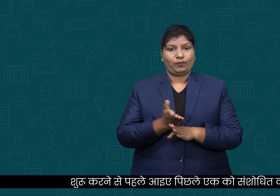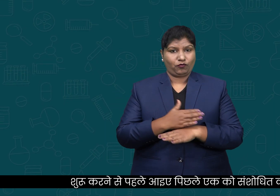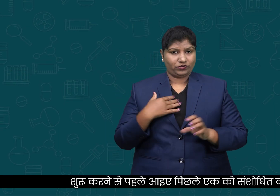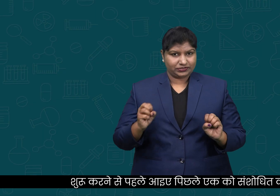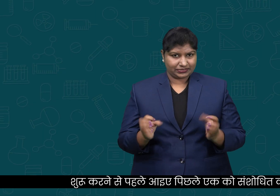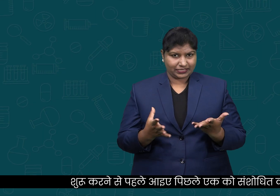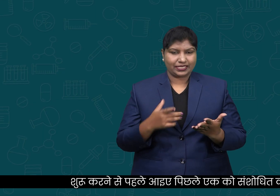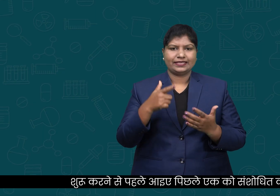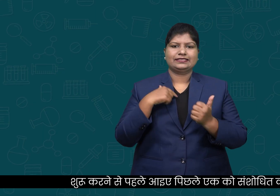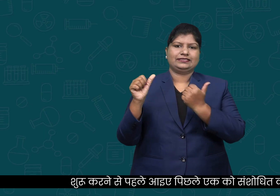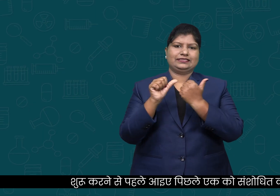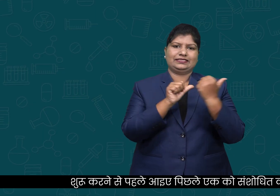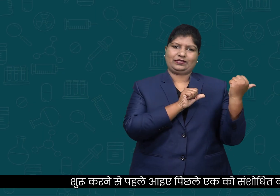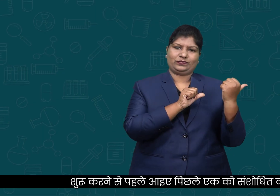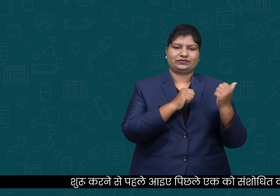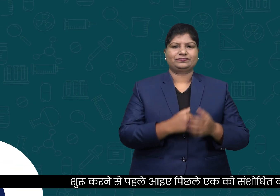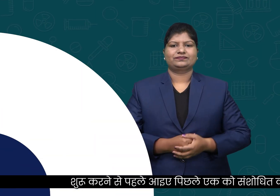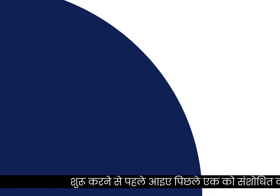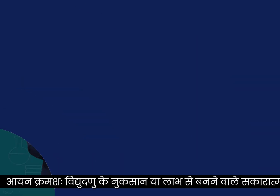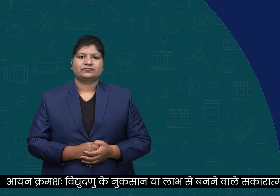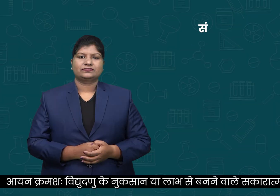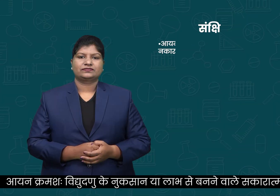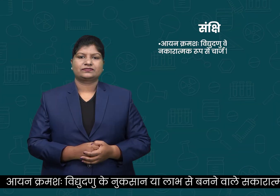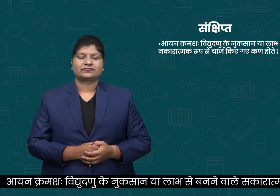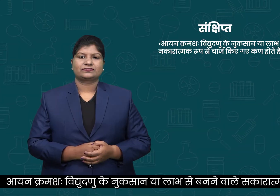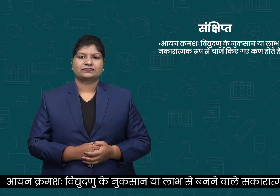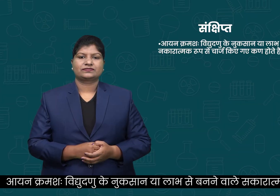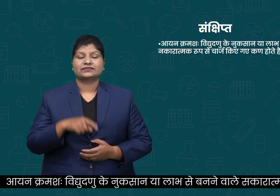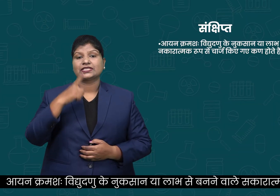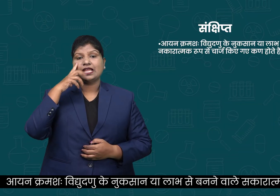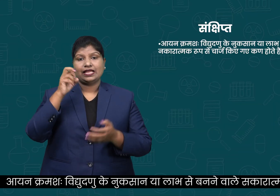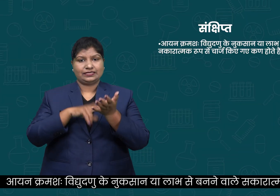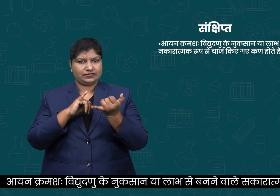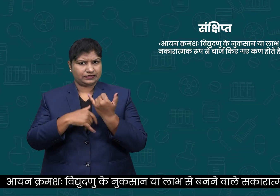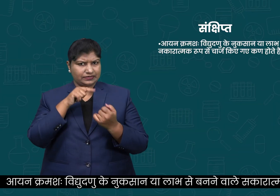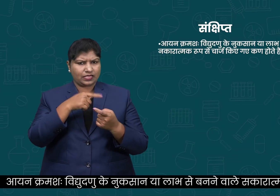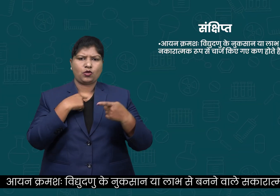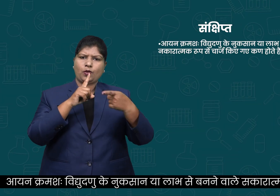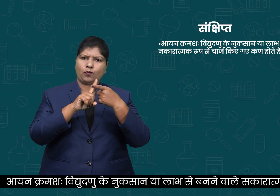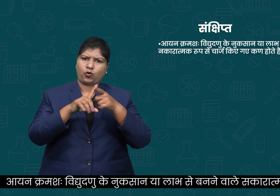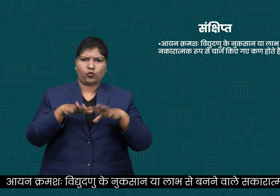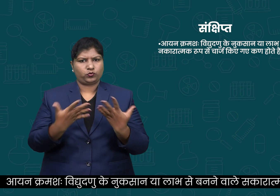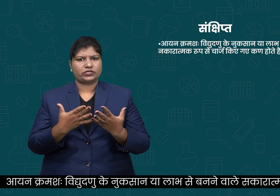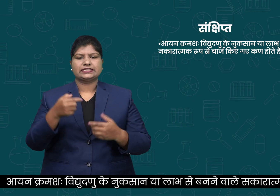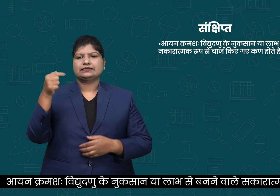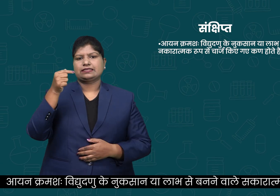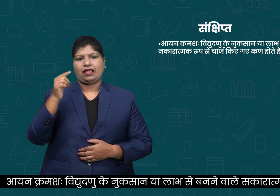पिछले एक को संशोधित करें। आयन क्रमशः विद्युधनु के नुकसान या लाभ से